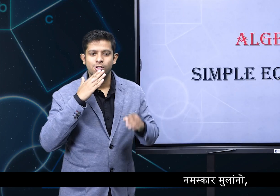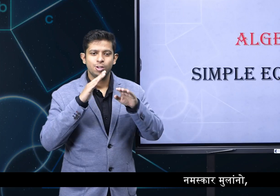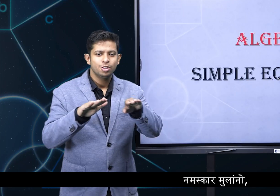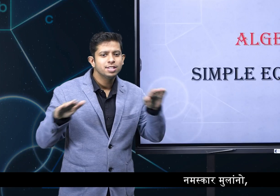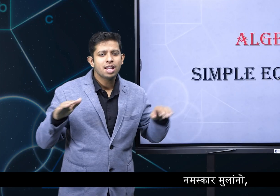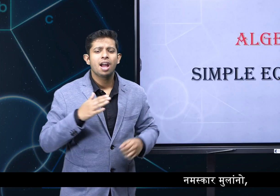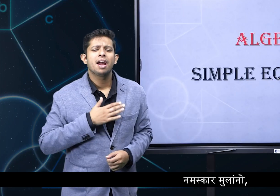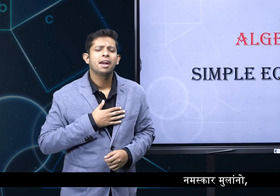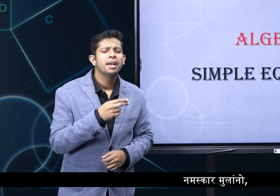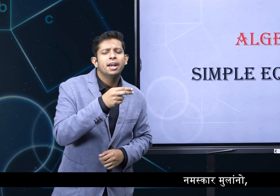नमस्कार मुलांनो.